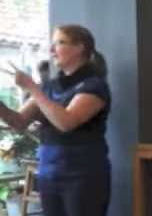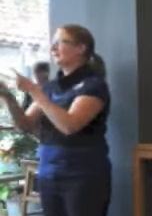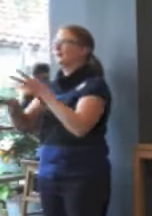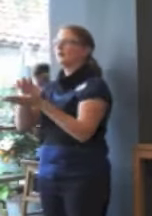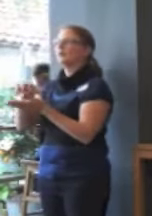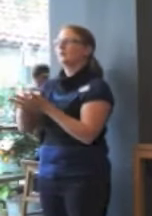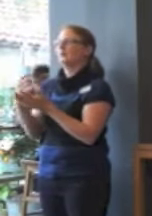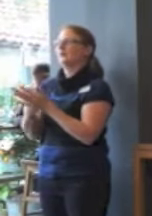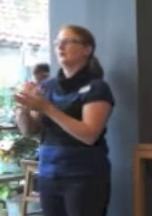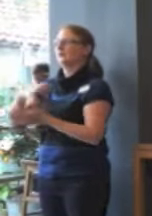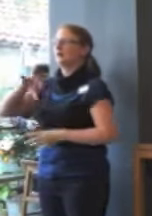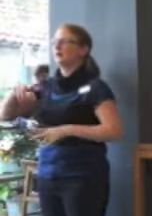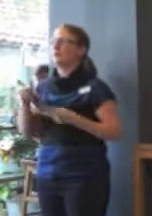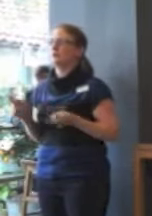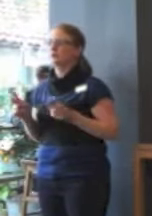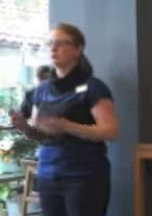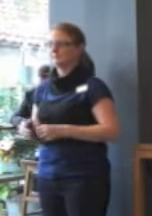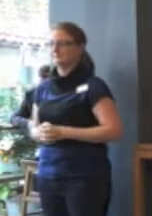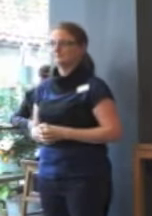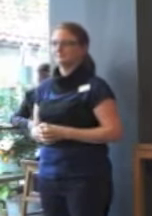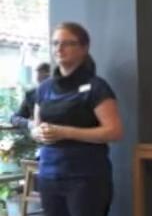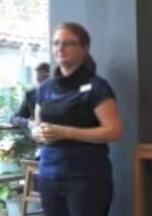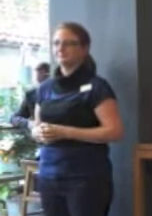i regionen.